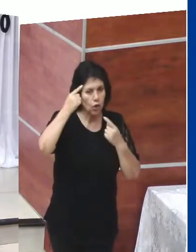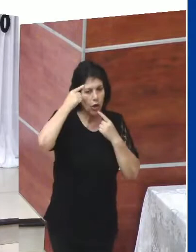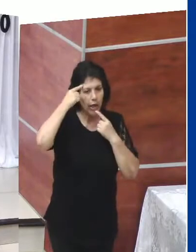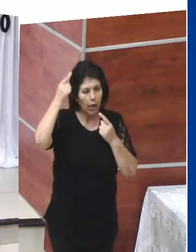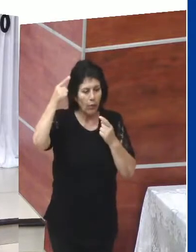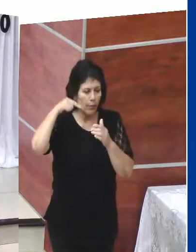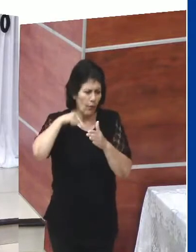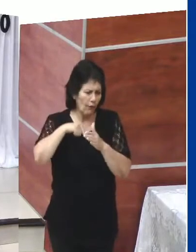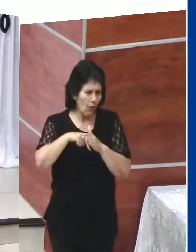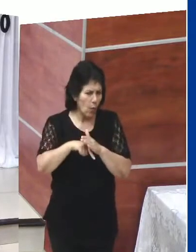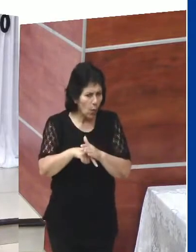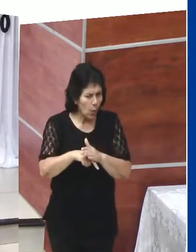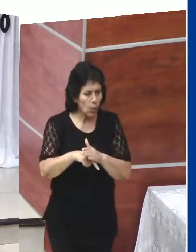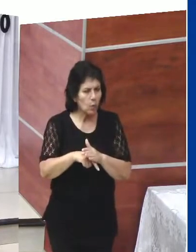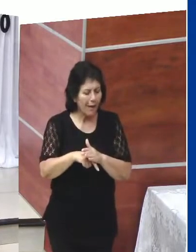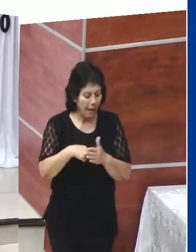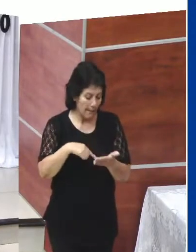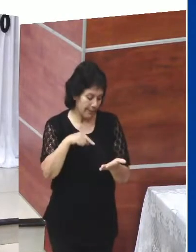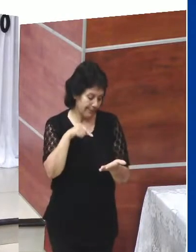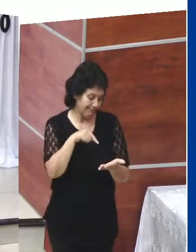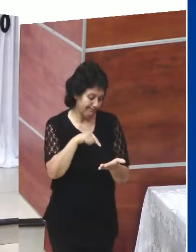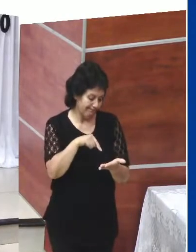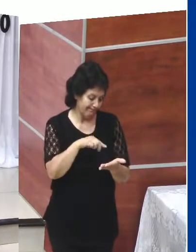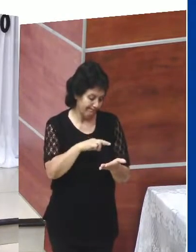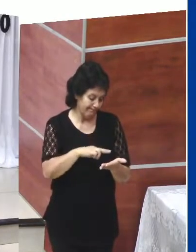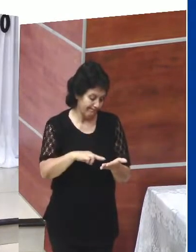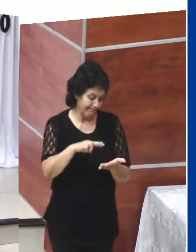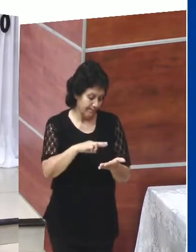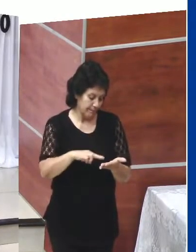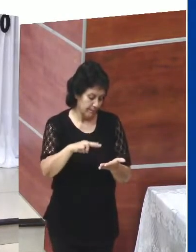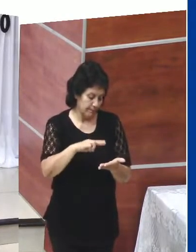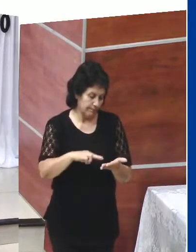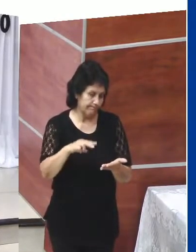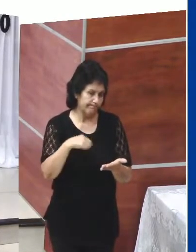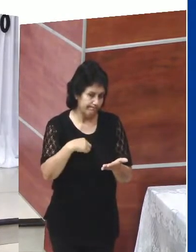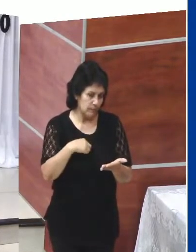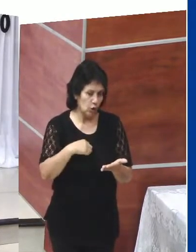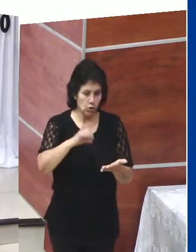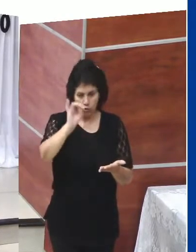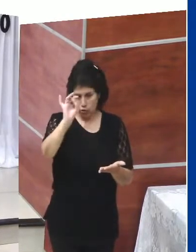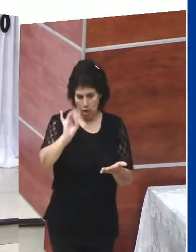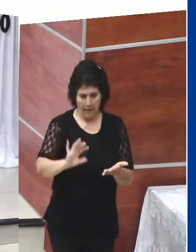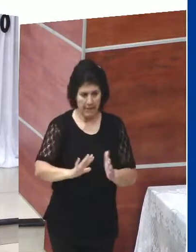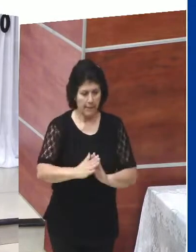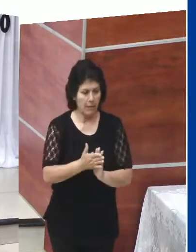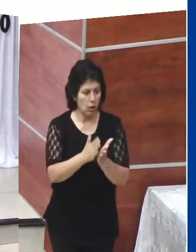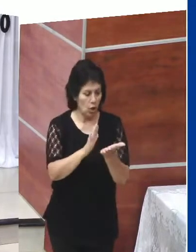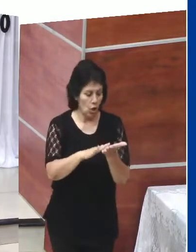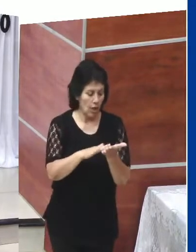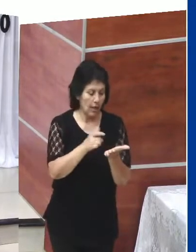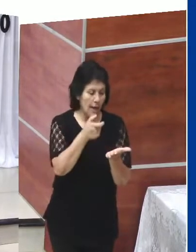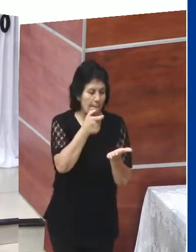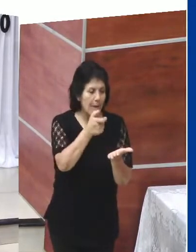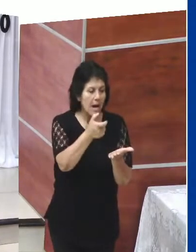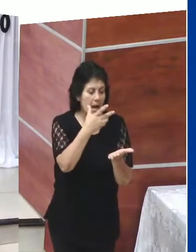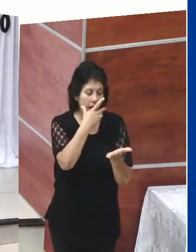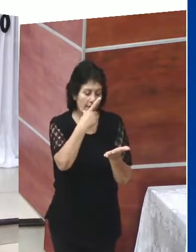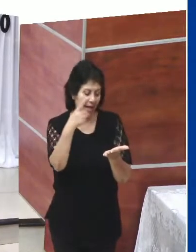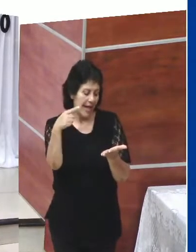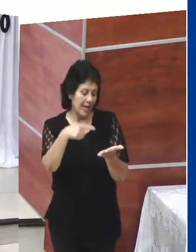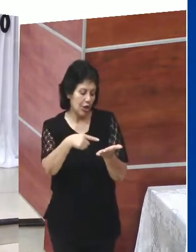a cambiar con un sermón, lo voy a cambiar permitiendo que la palabra de Dios me lave, me limpie,